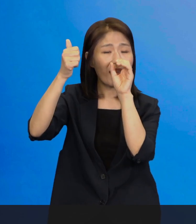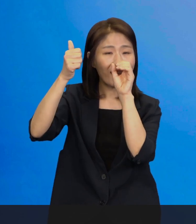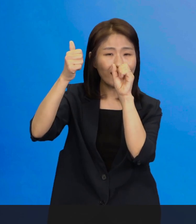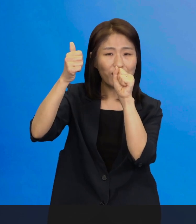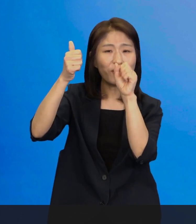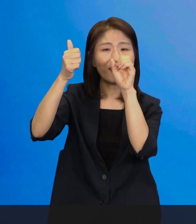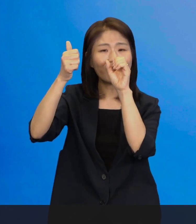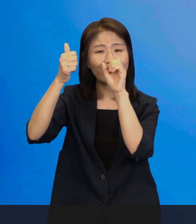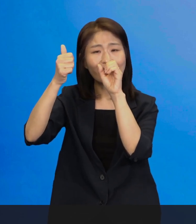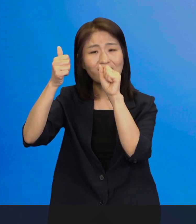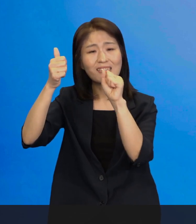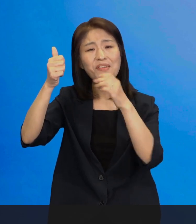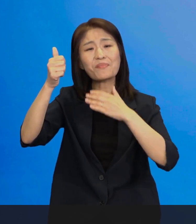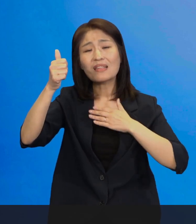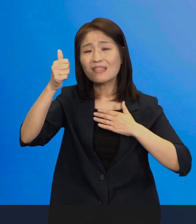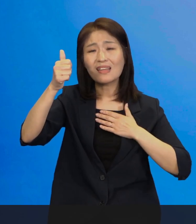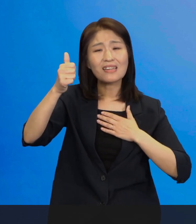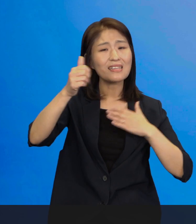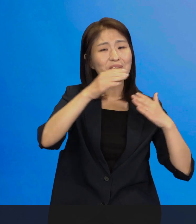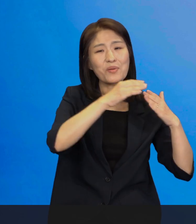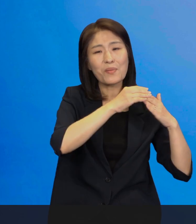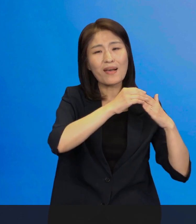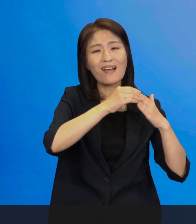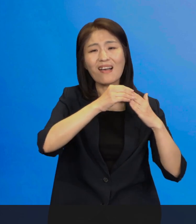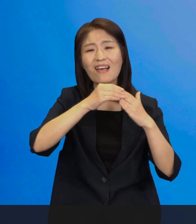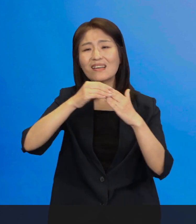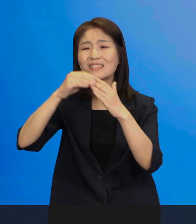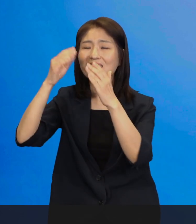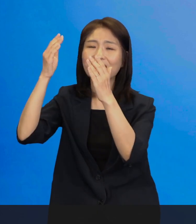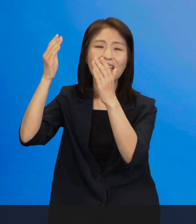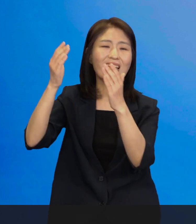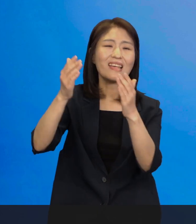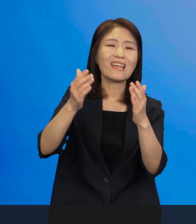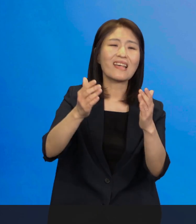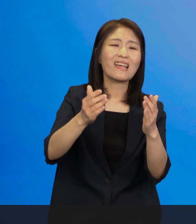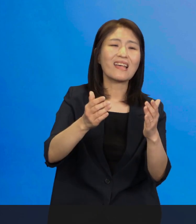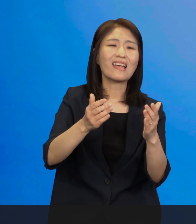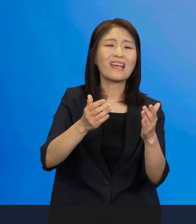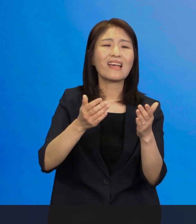주님의 선하심이 날 인도하시네. 주님의